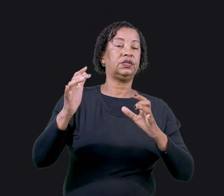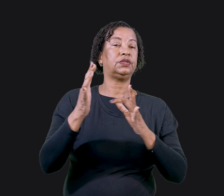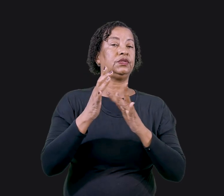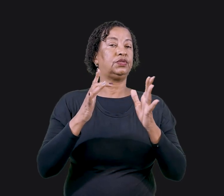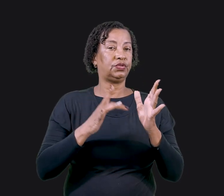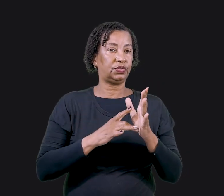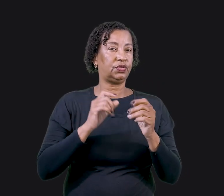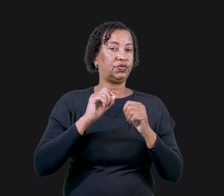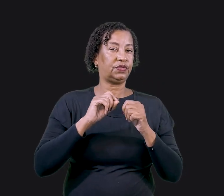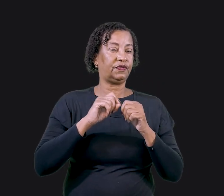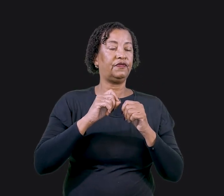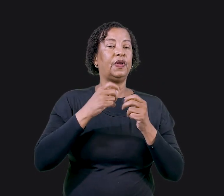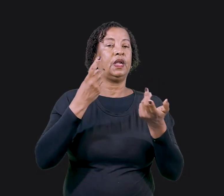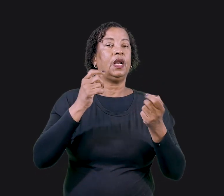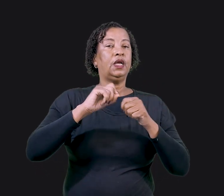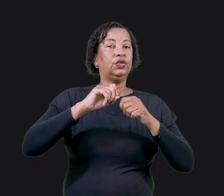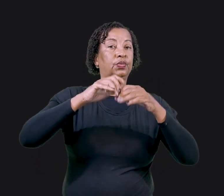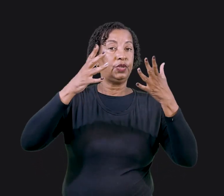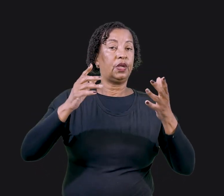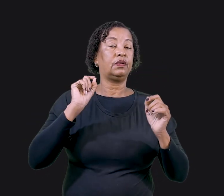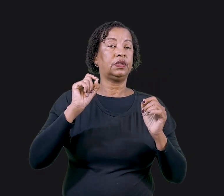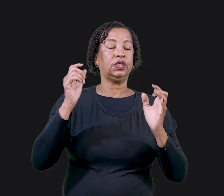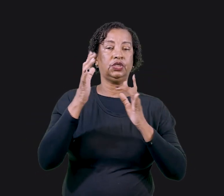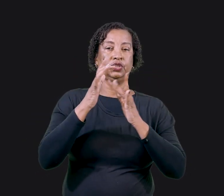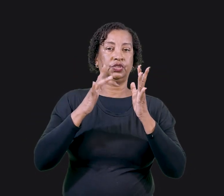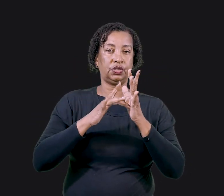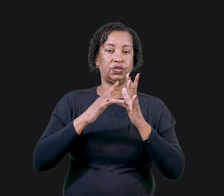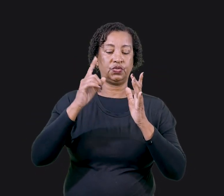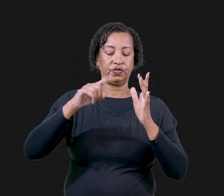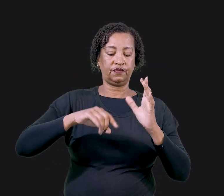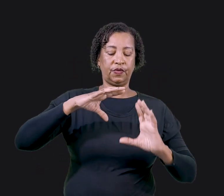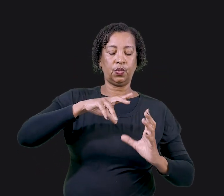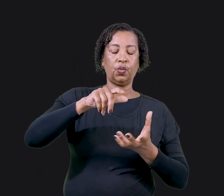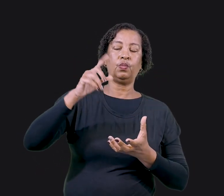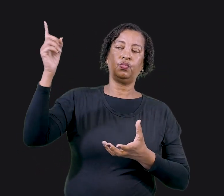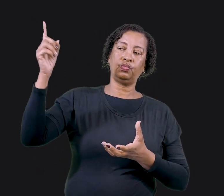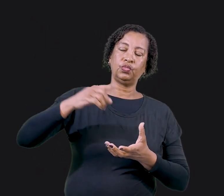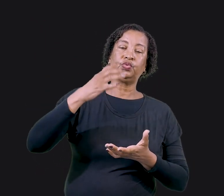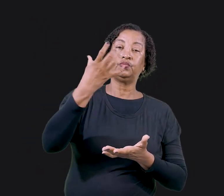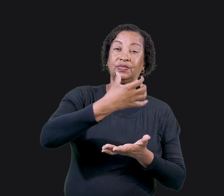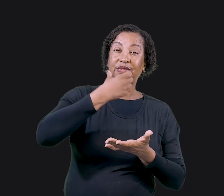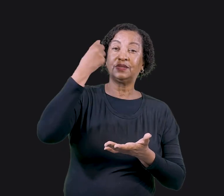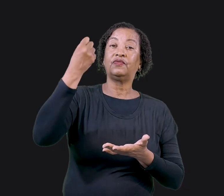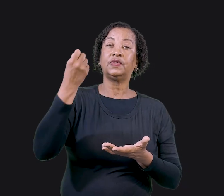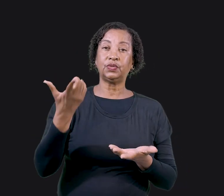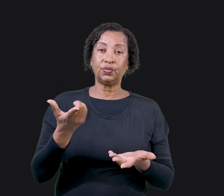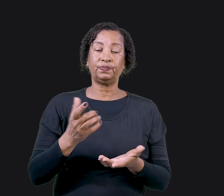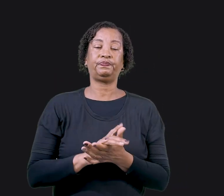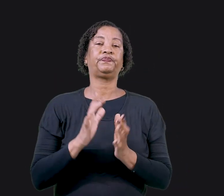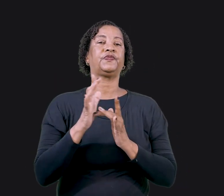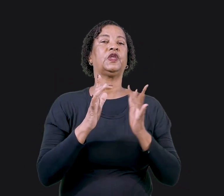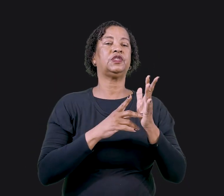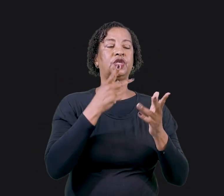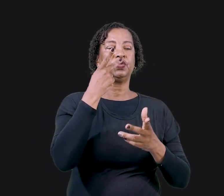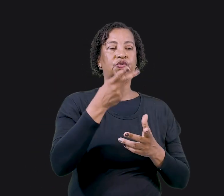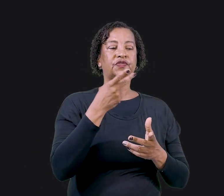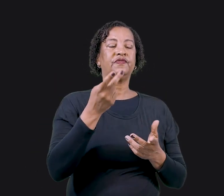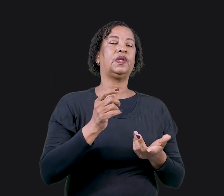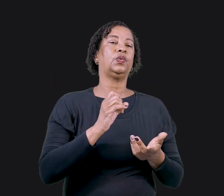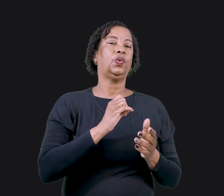Jesus ilustrada nesse milagre foi: Jesus Cristo veio a esse mundo como Salvador. Jesus falou para o rabino